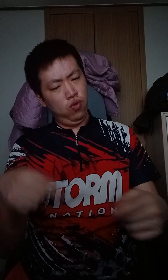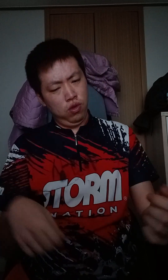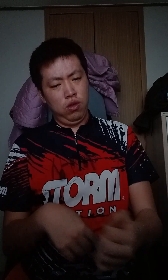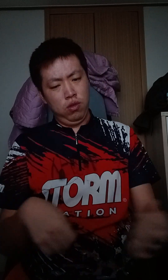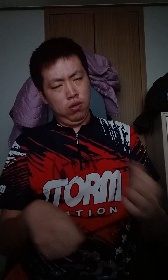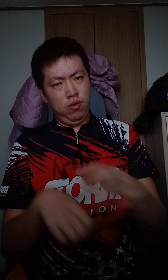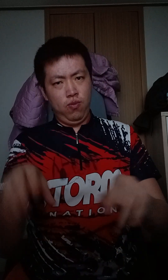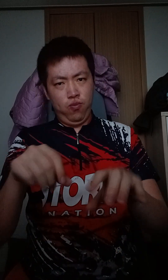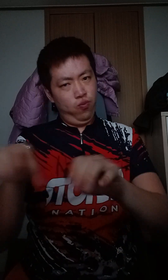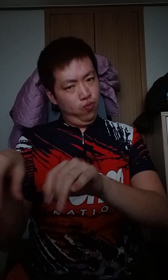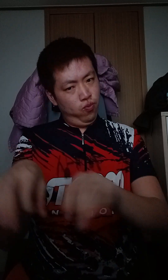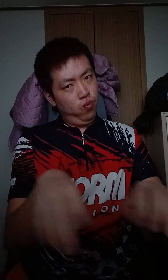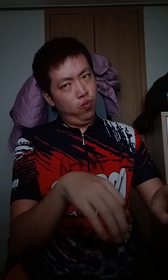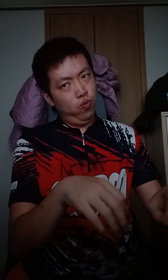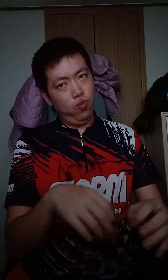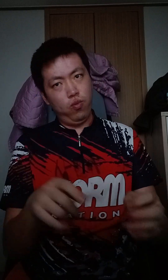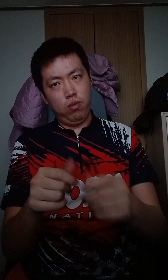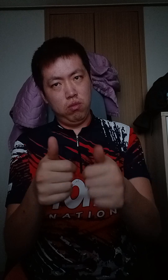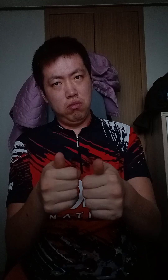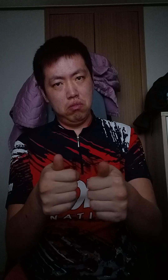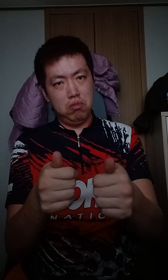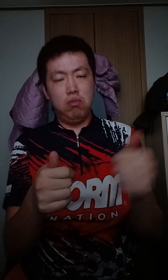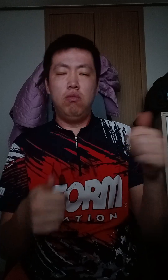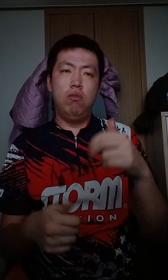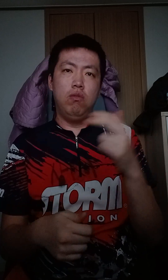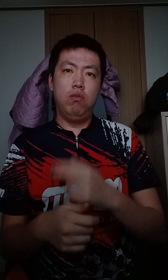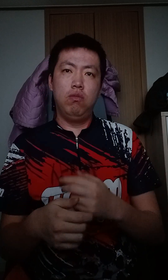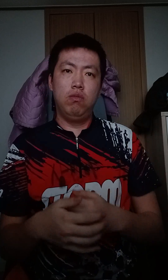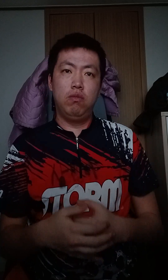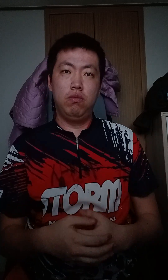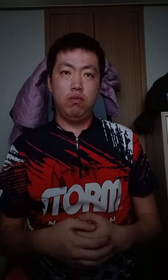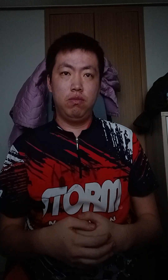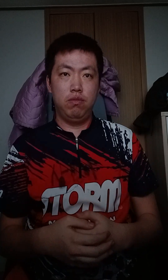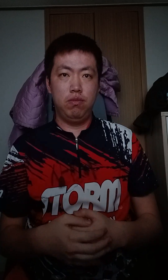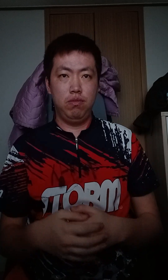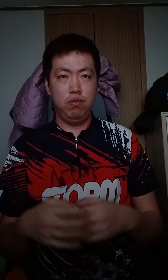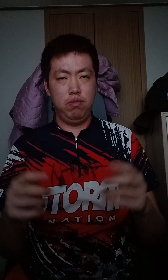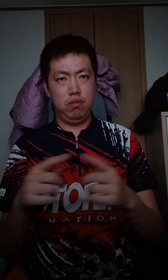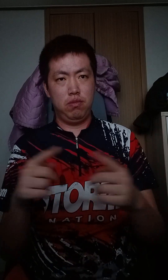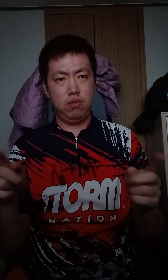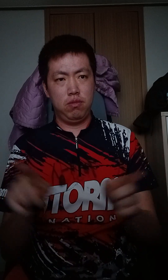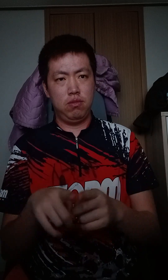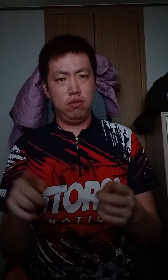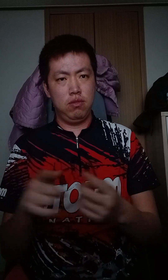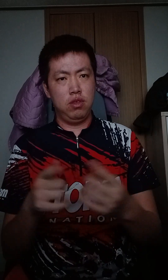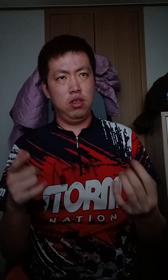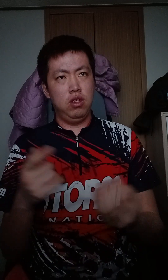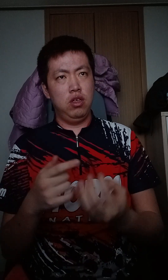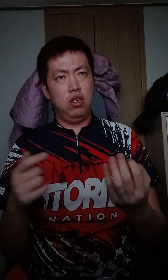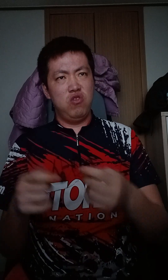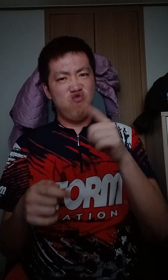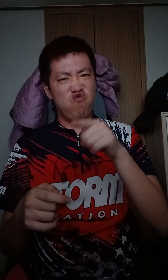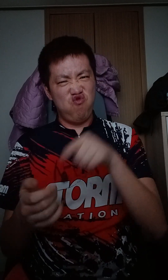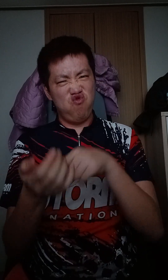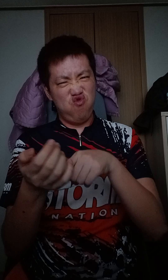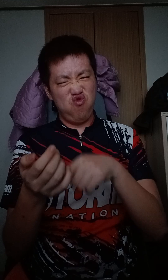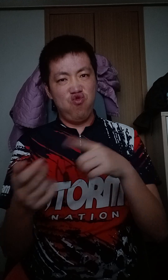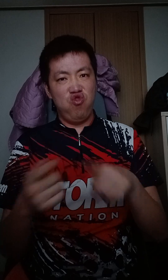만지작 자, 뭔가 뾰족한 걸 들고 있는데요. 자, 일단 바퀴 양쪽을 오가면서 뭔가 쿡쿡 찌르고 뭔가 쿡쿡